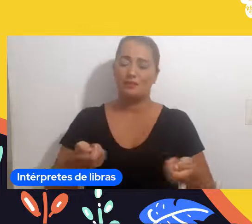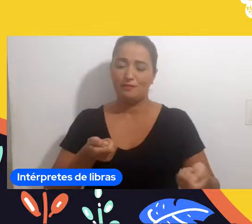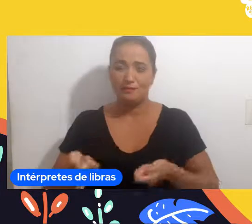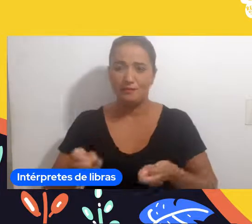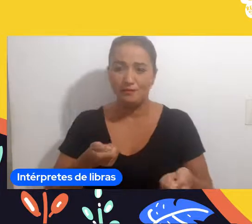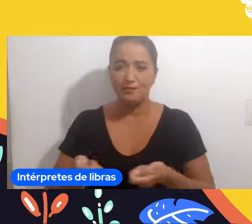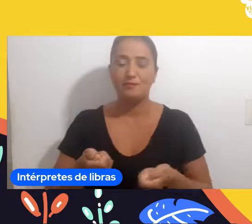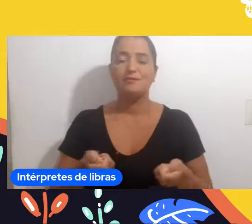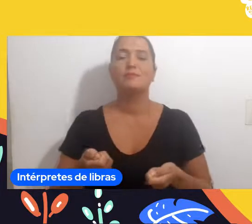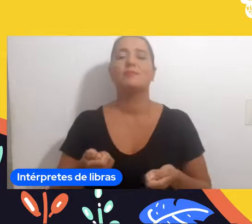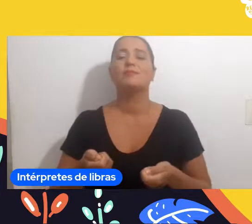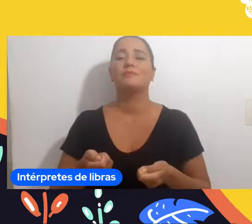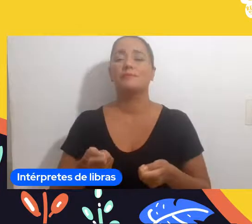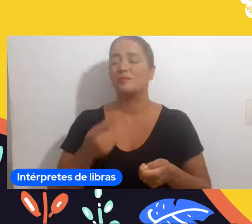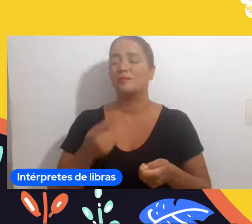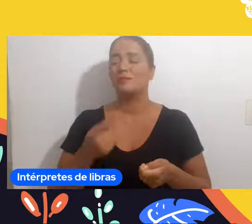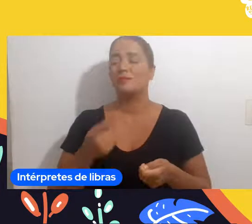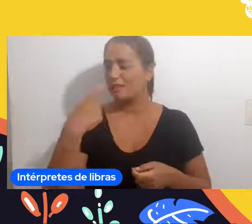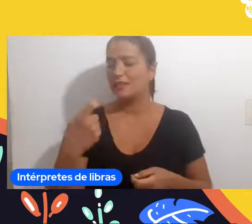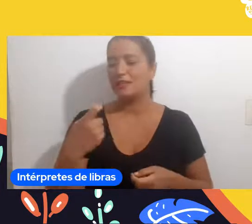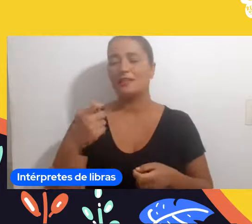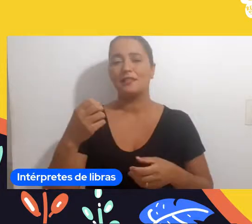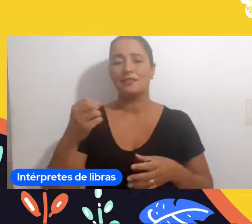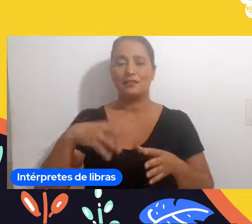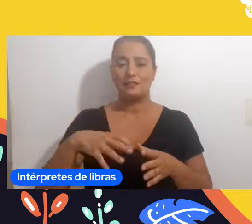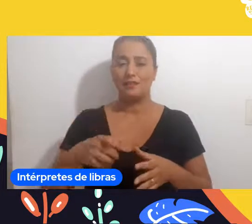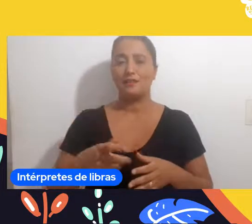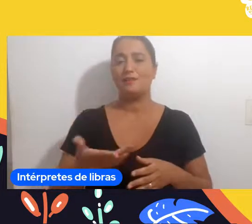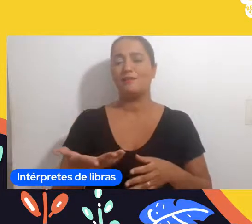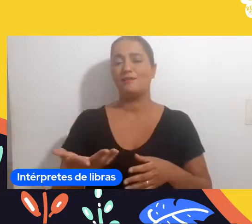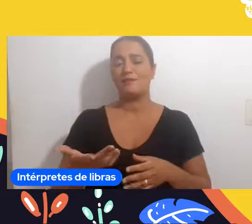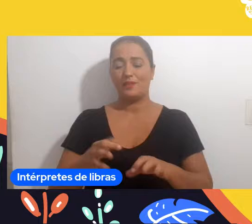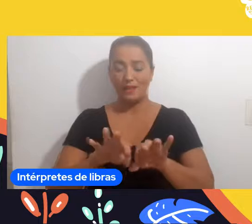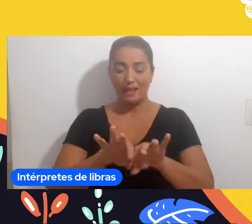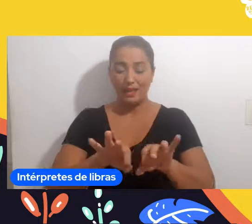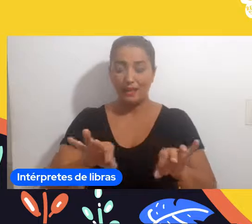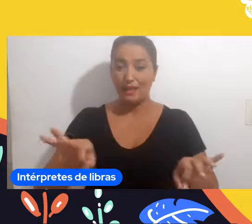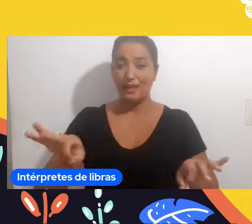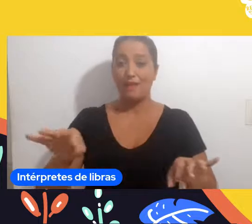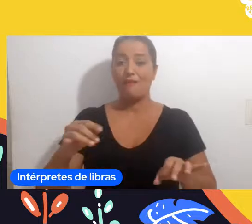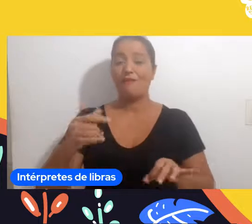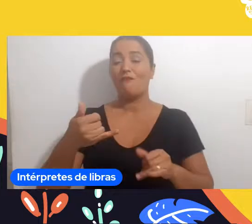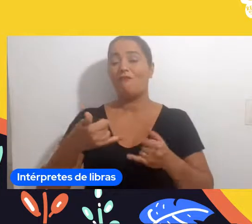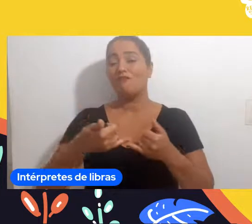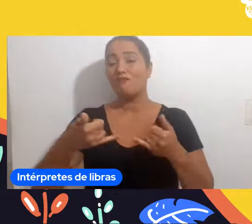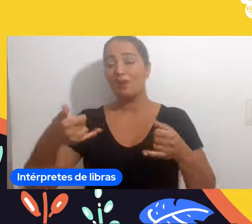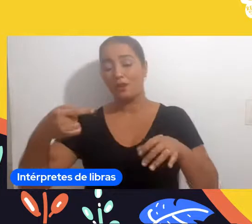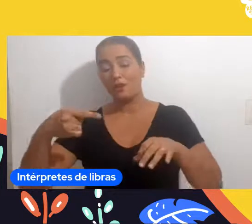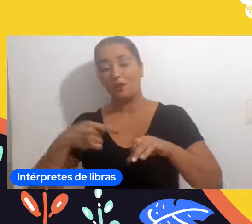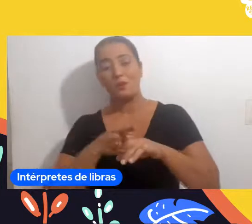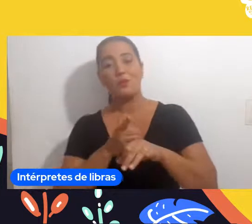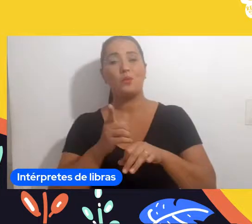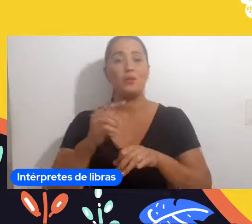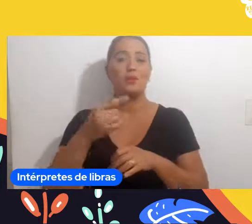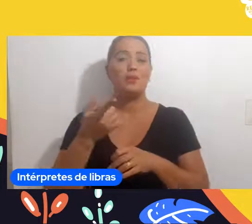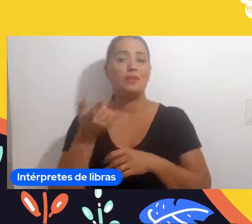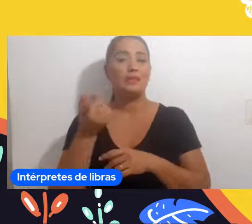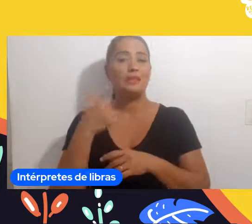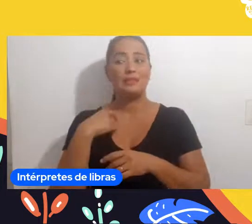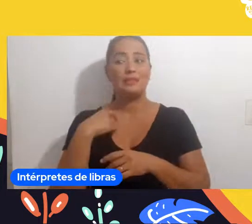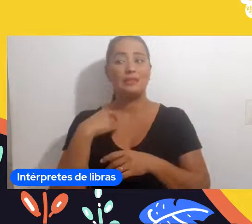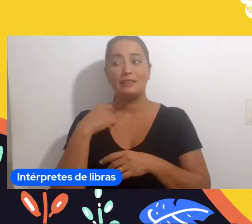cestos, tomadas, pedaços de canos onde se coloca fios. E aí a gente foi olhando, né? A gente